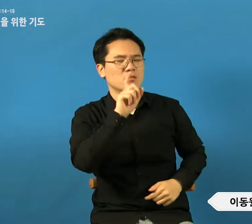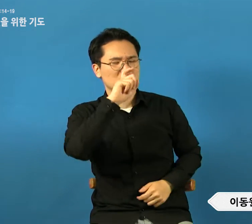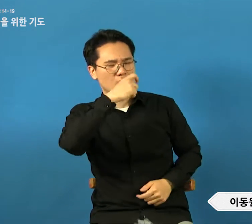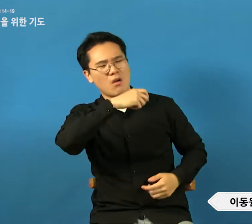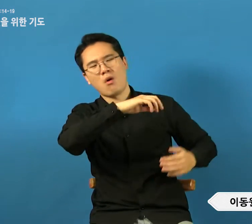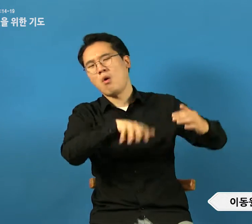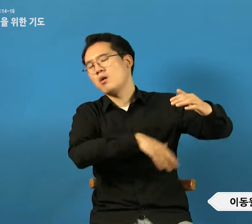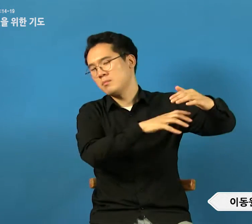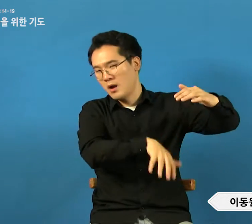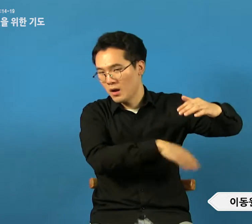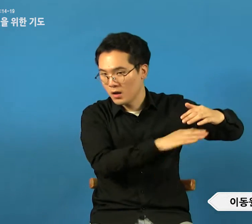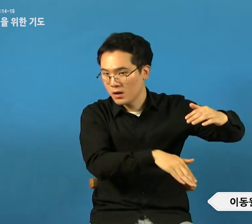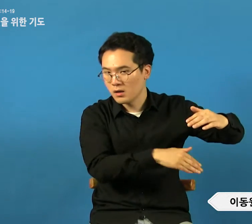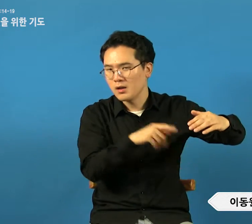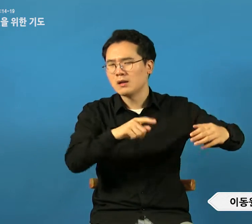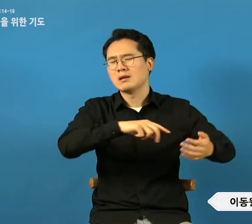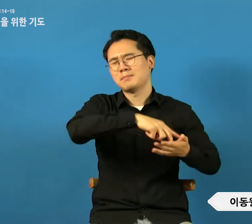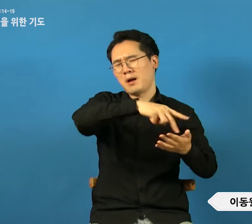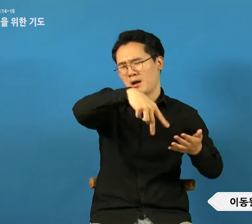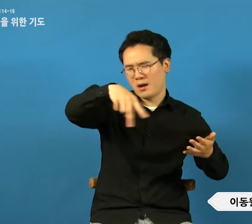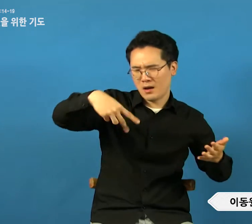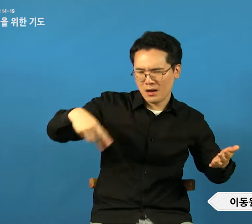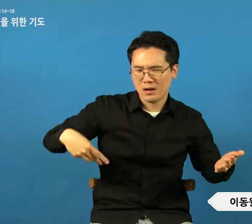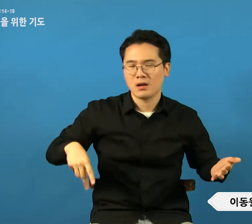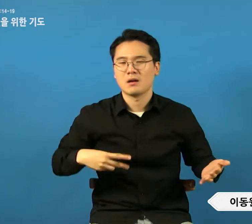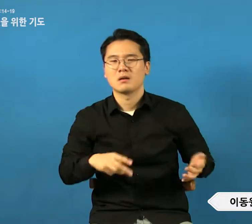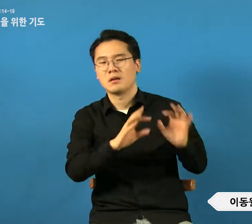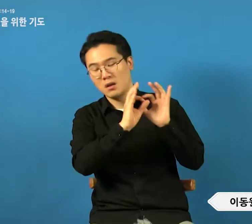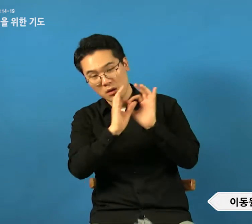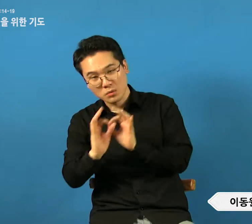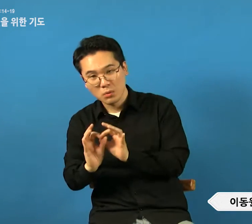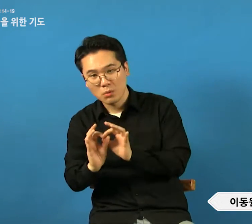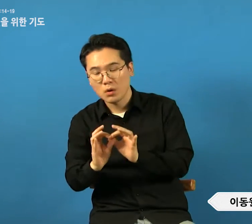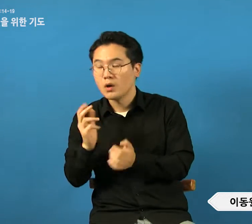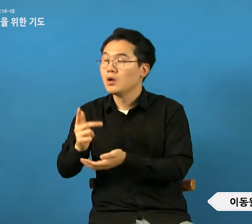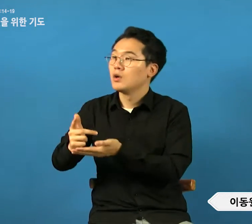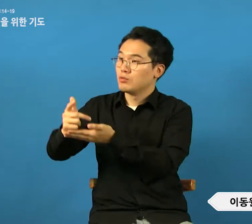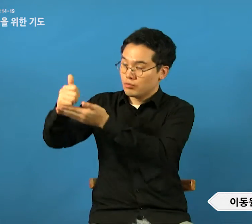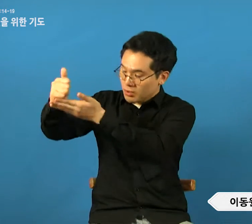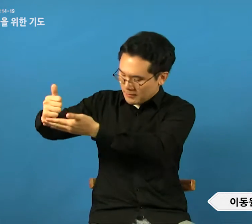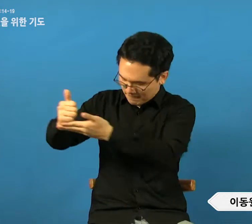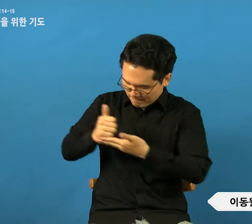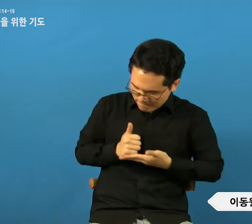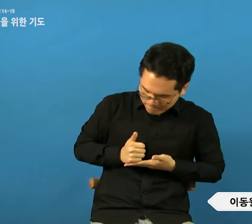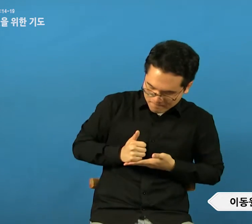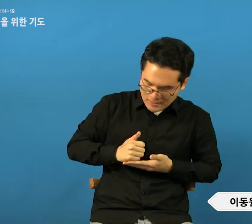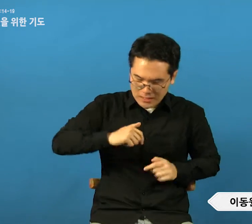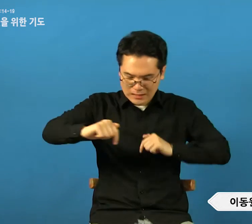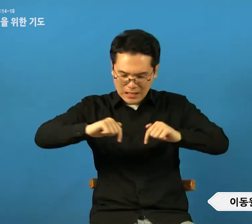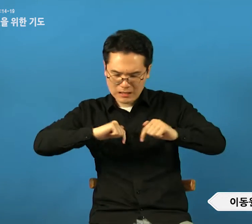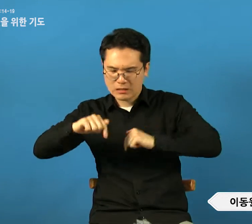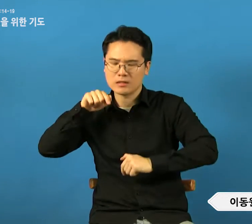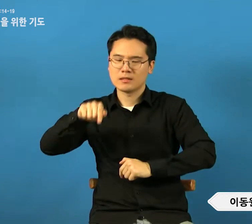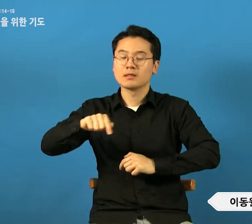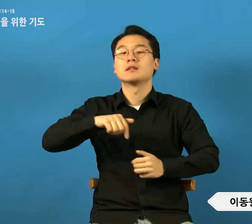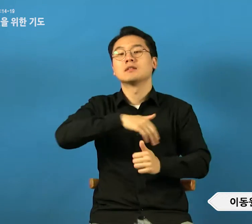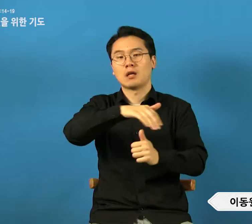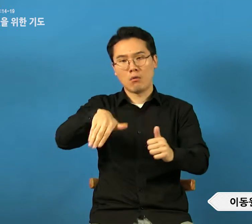끝없는 당황일 것입니다. 그분이 다스려주는 마음의 상태, 이 건강함을 여러분 사모하십니까?